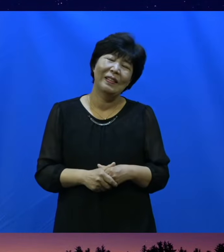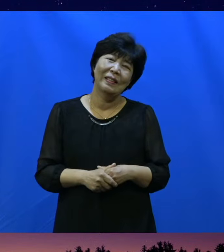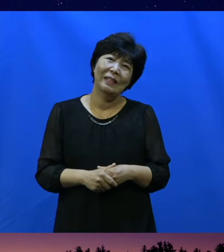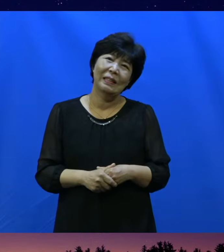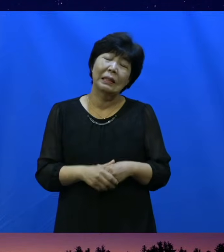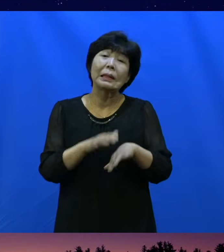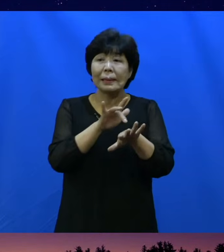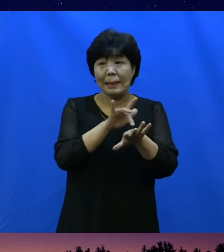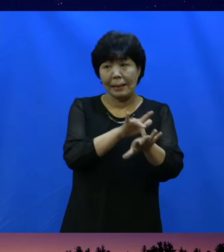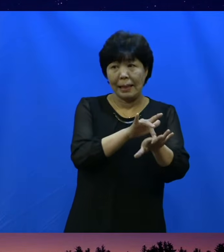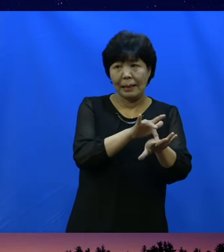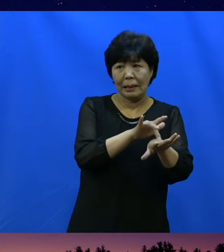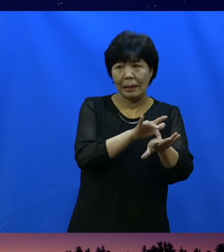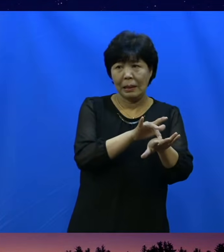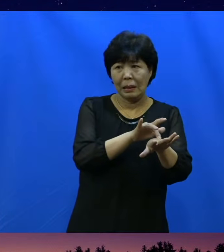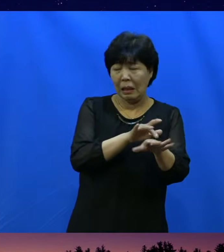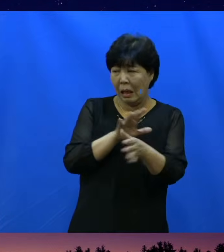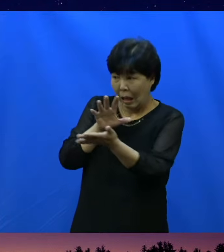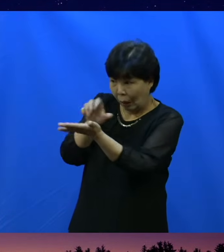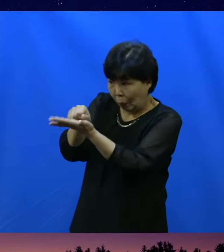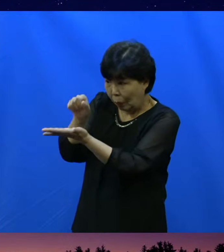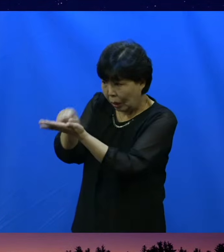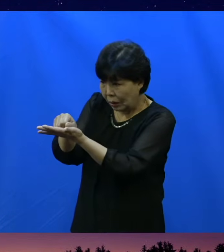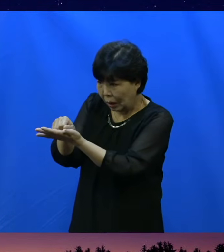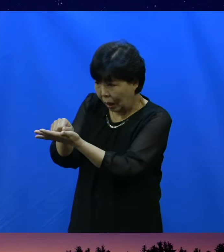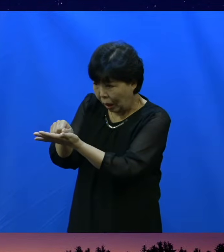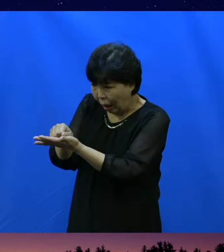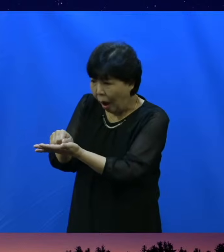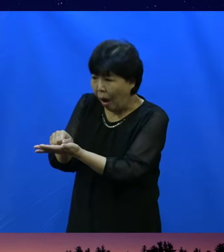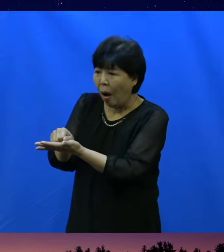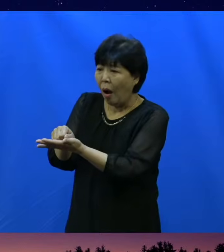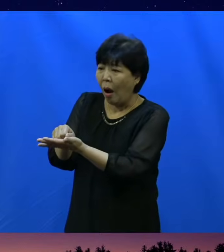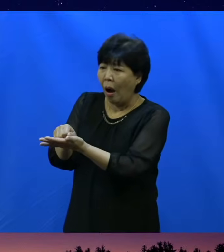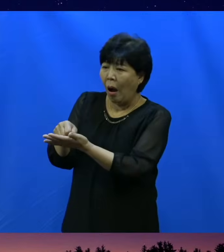이런 사단의 공격을 그대로 받아들이면 치명적인 손상을 입어요.